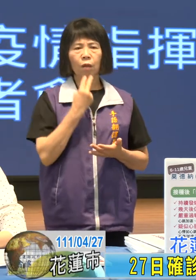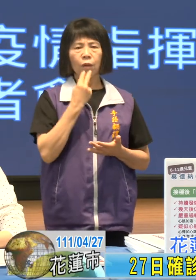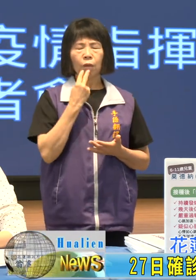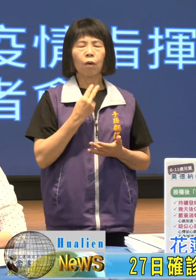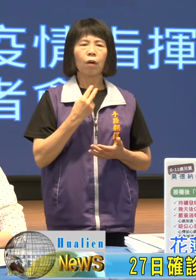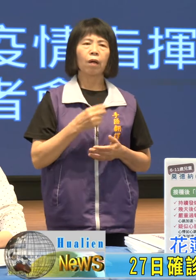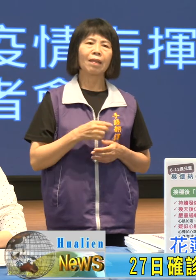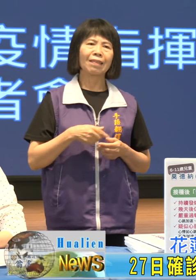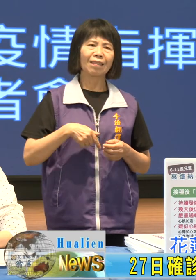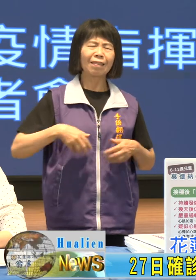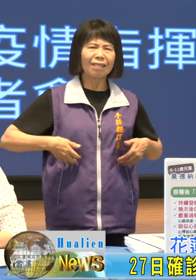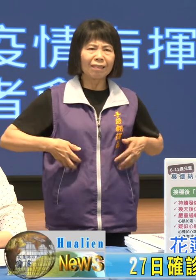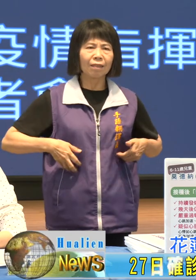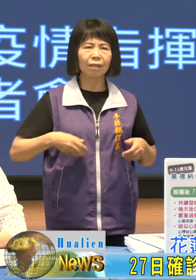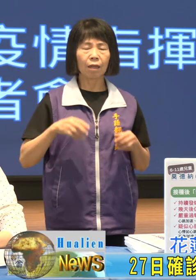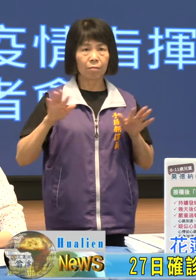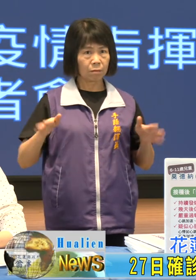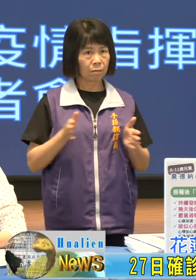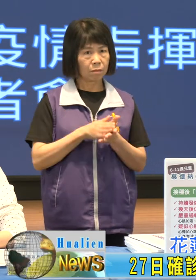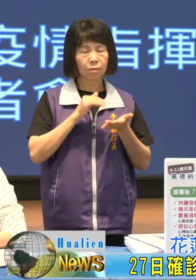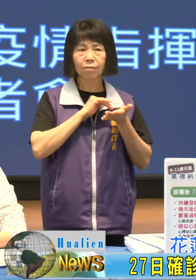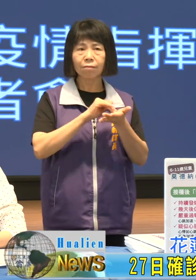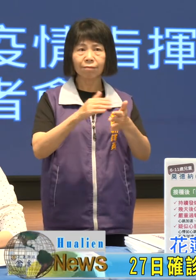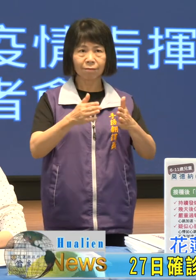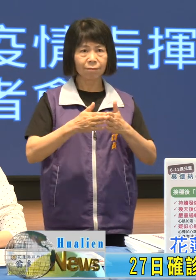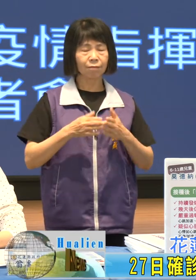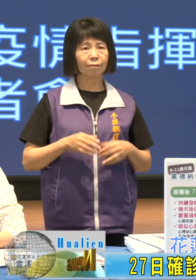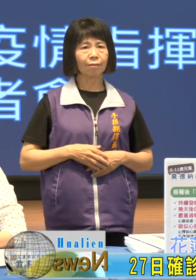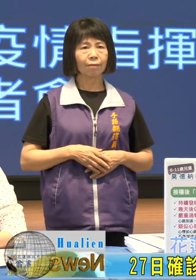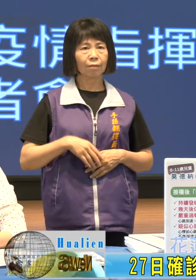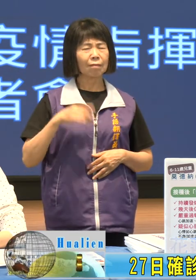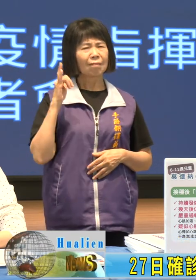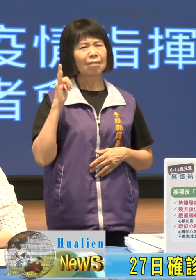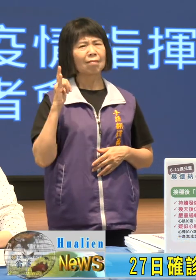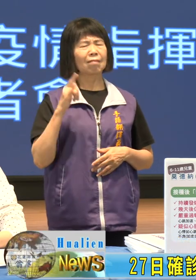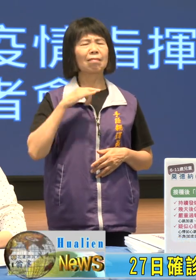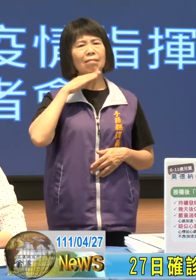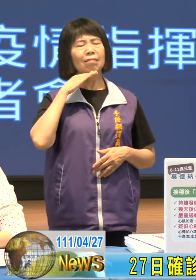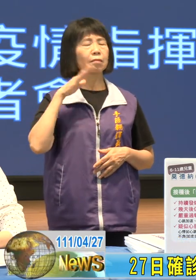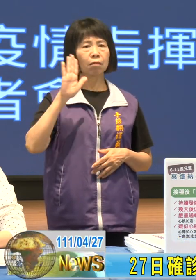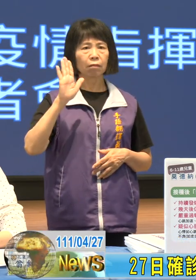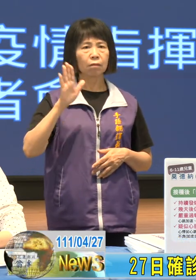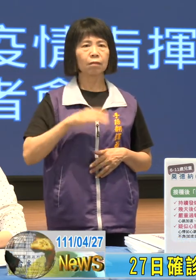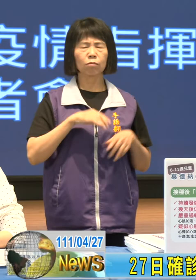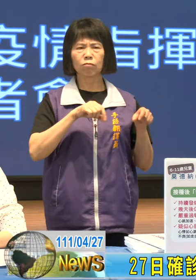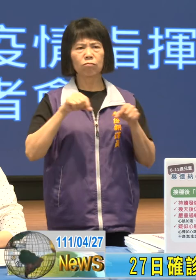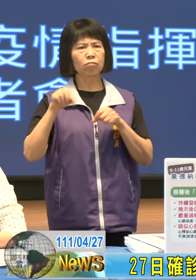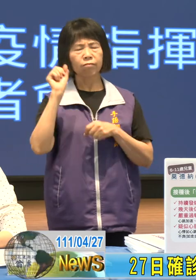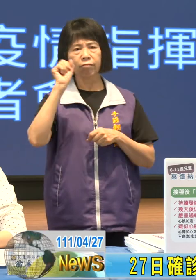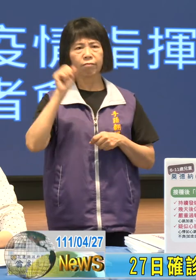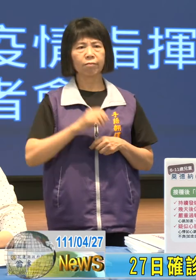哈，都要立刻送医哈，千万不要等待哈。 记者林杰，花莲市采访报道。